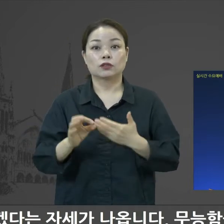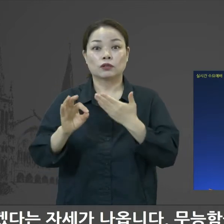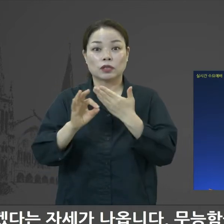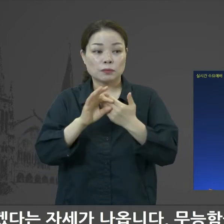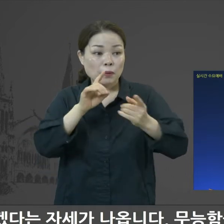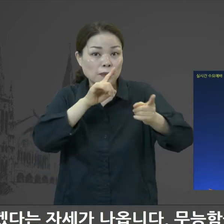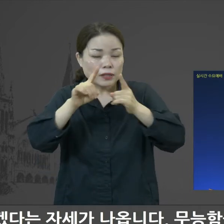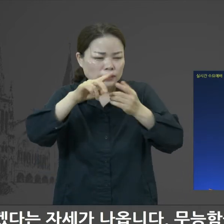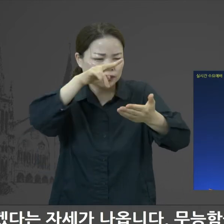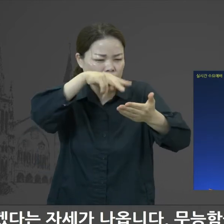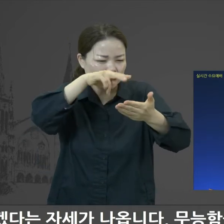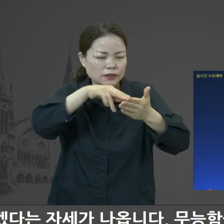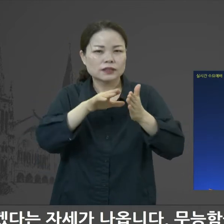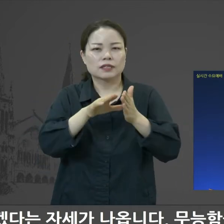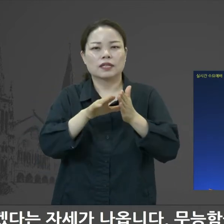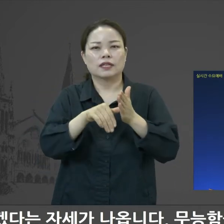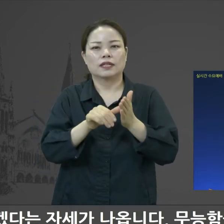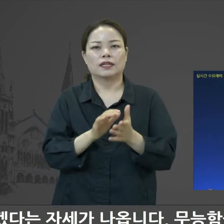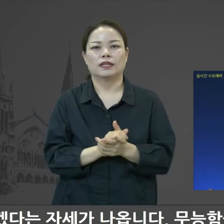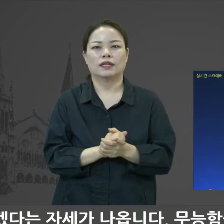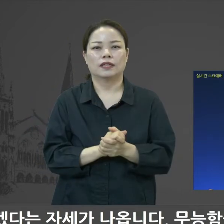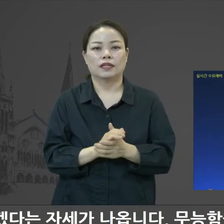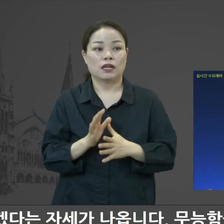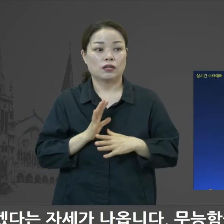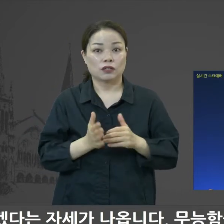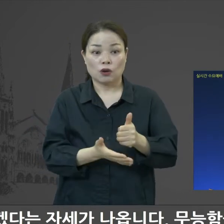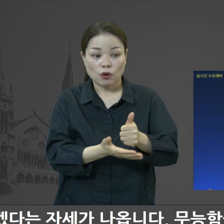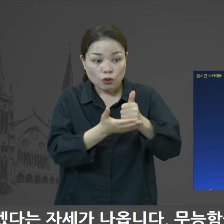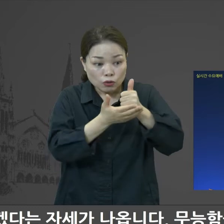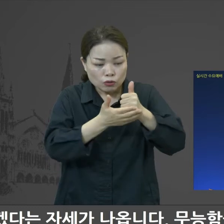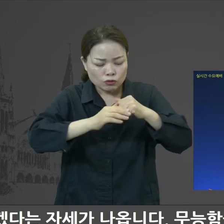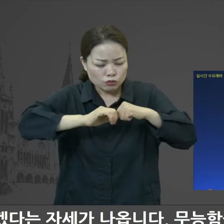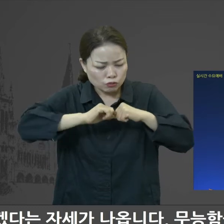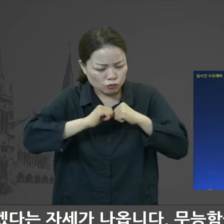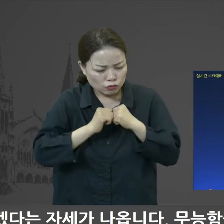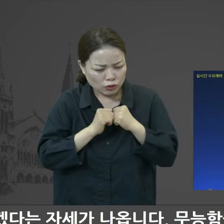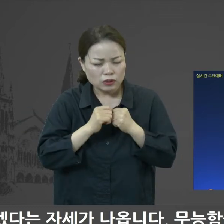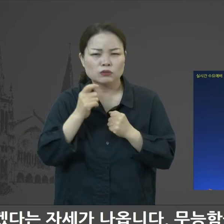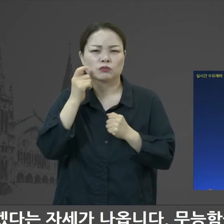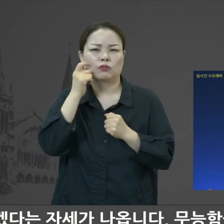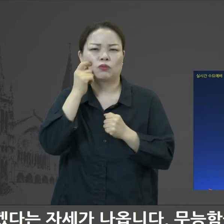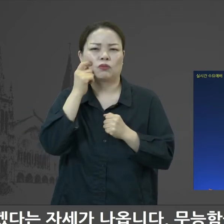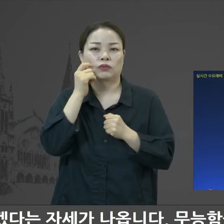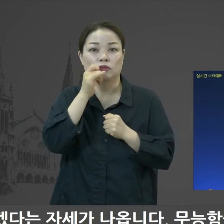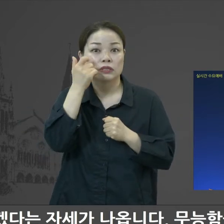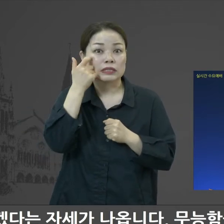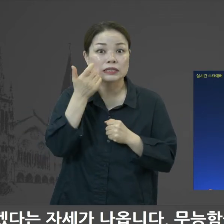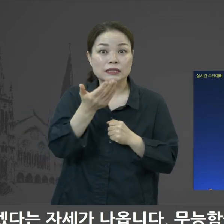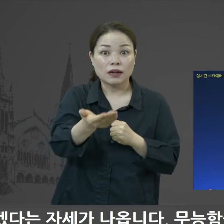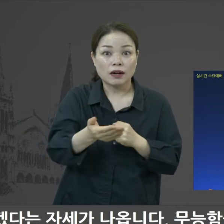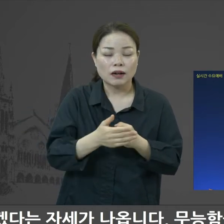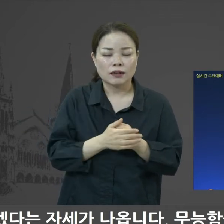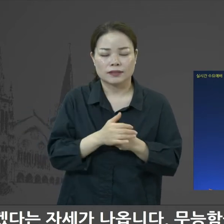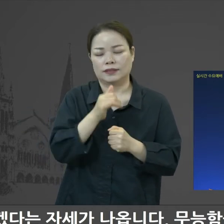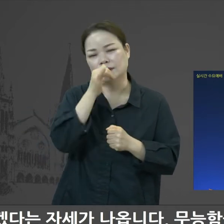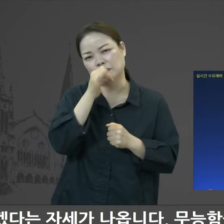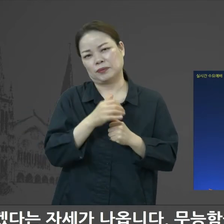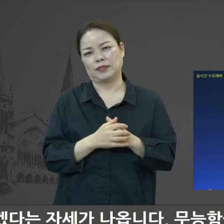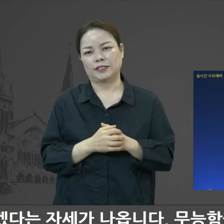그렇다면 말씀 읽을 때 경외함과 순종함으로 나아가지 못할 때도 있는가?